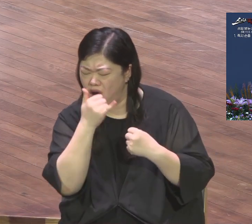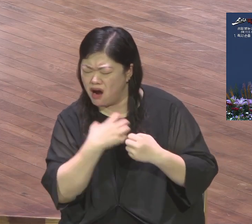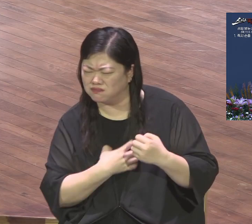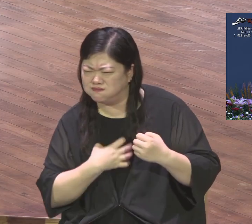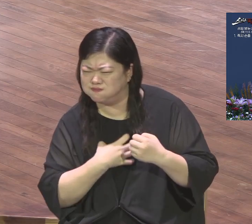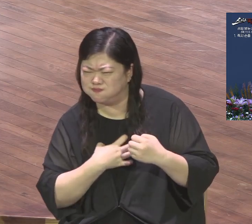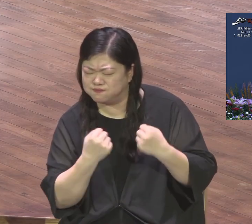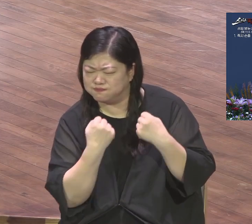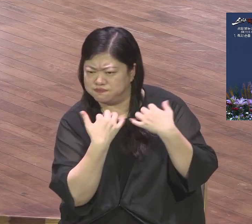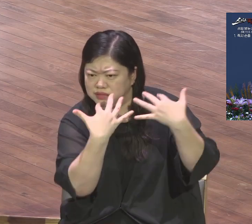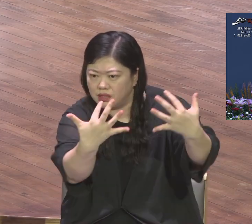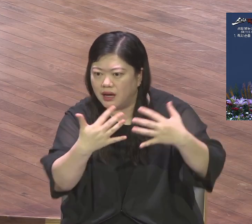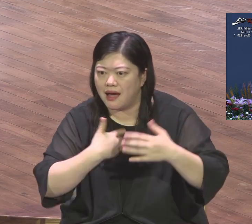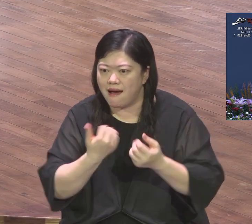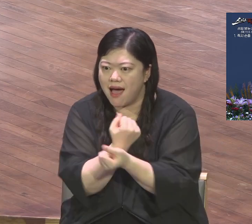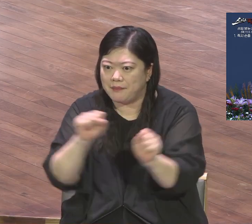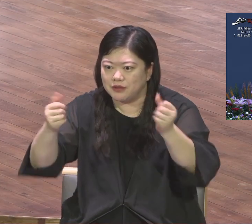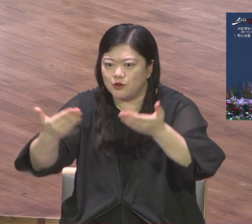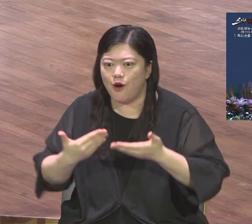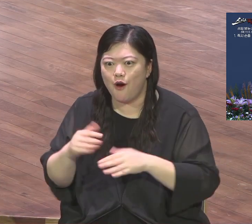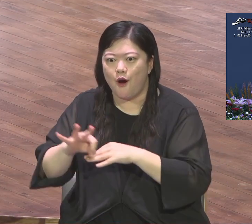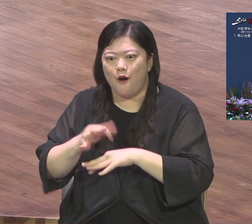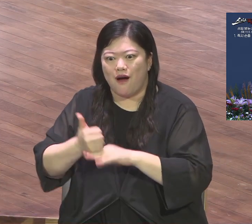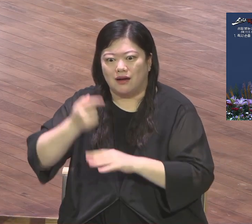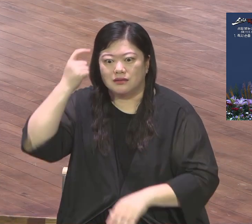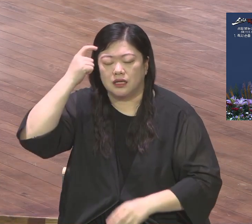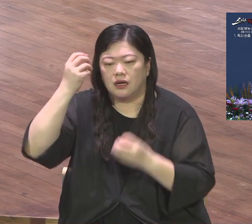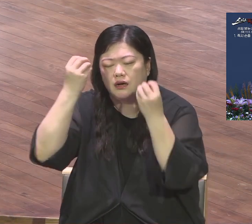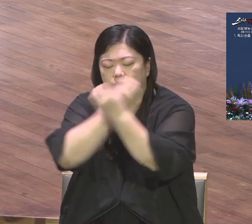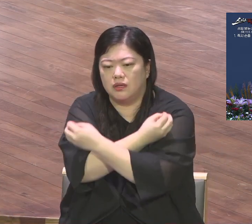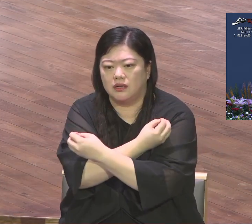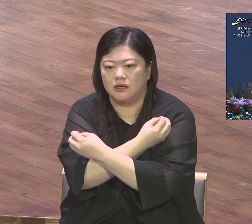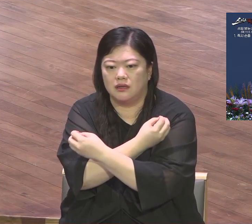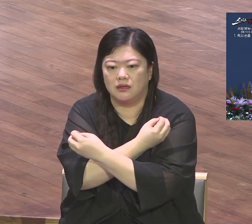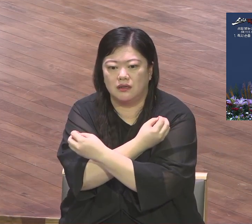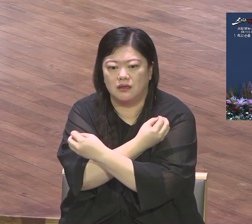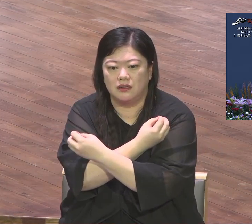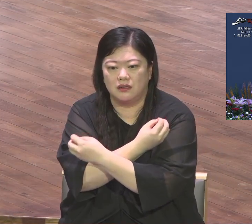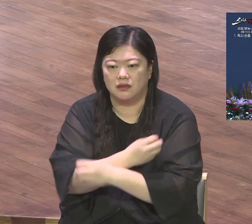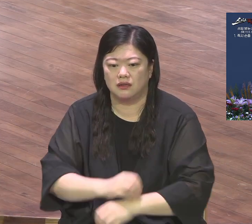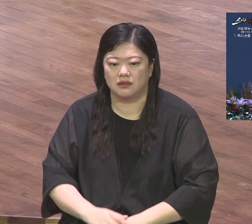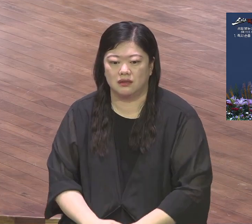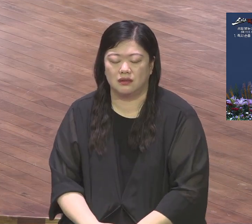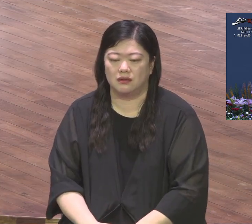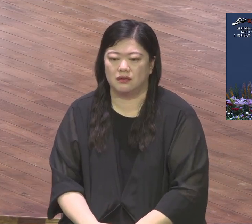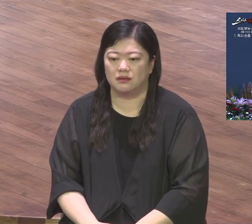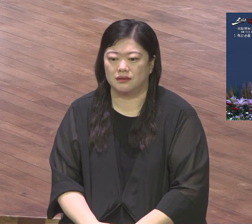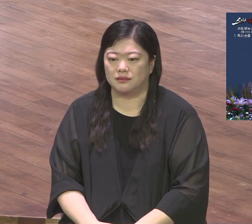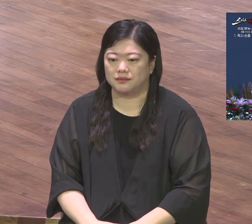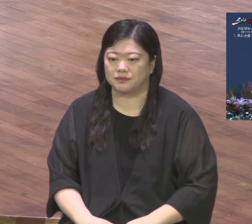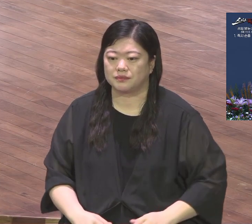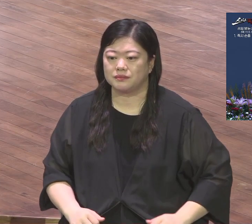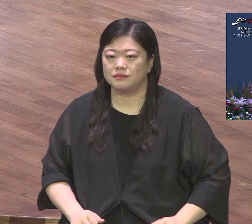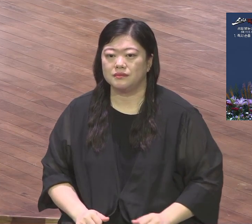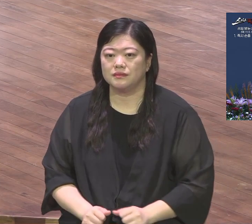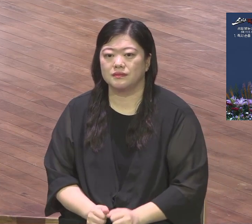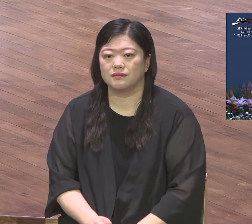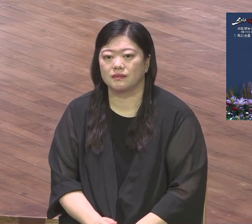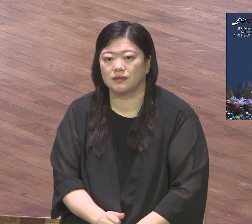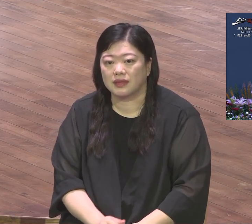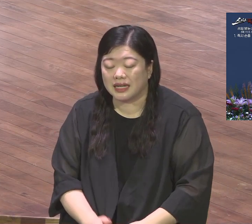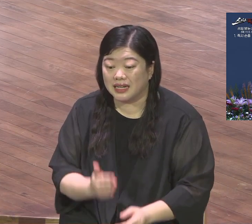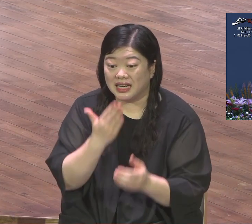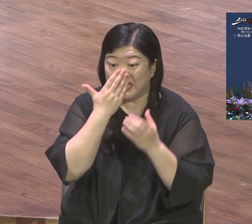엄청나게 환영했습니다. 그런데 그 순간 돌변해서 그야말로 예수를 십자에 못